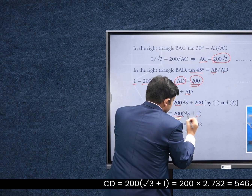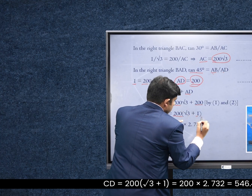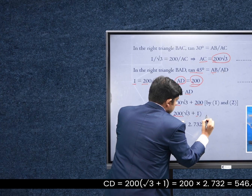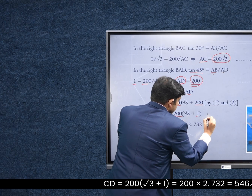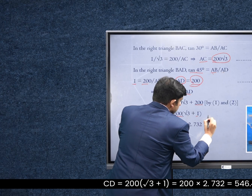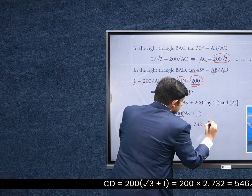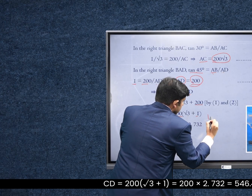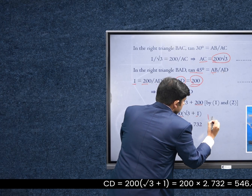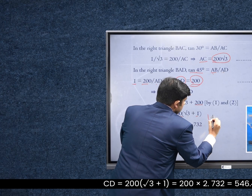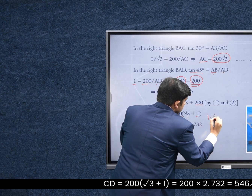2.732 बरोबर